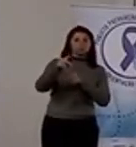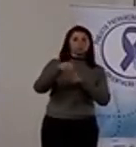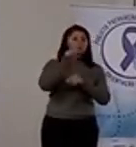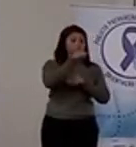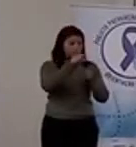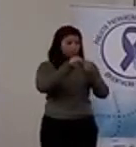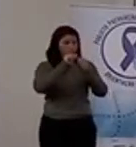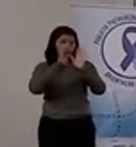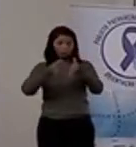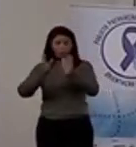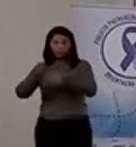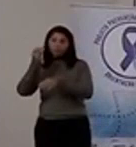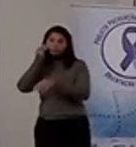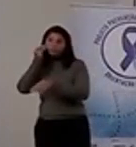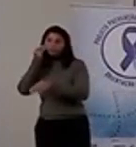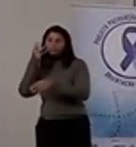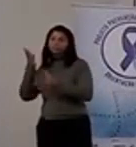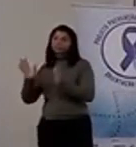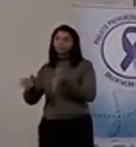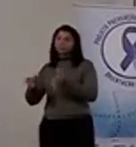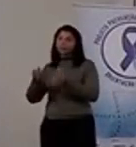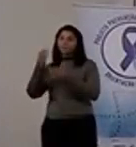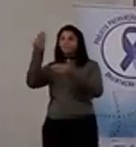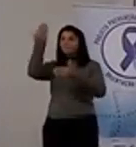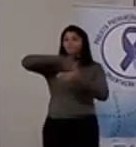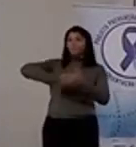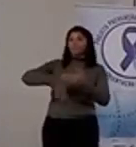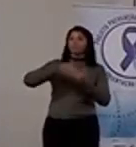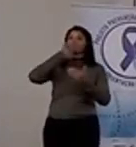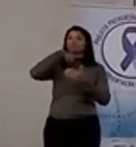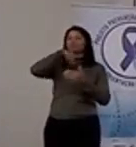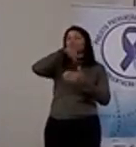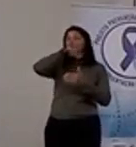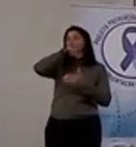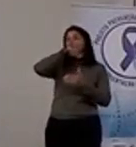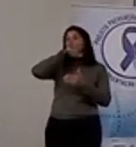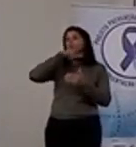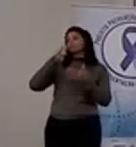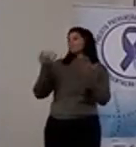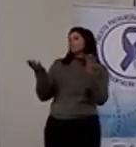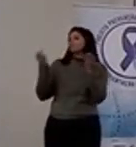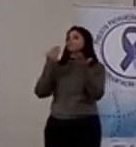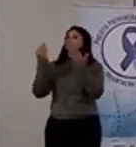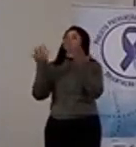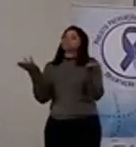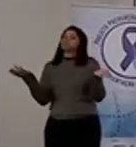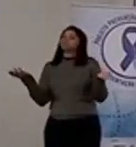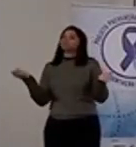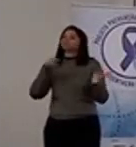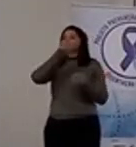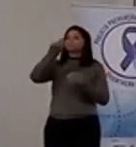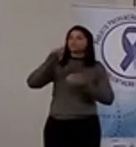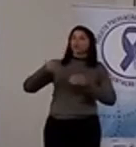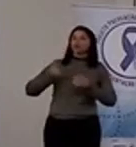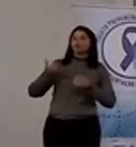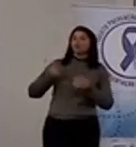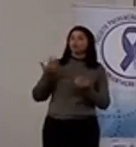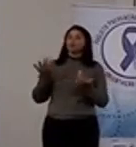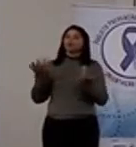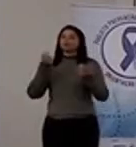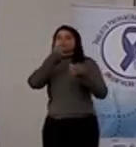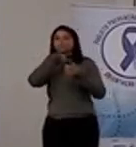que a segregação veio da mãe? É provável que tenha relação com a idade. Mas pode ter sido do marido. Pode ter sido um evento